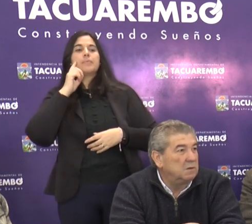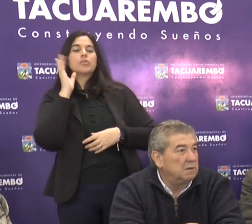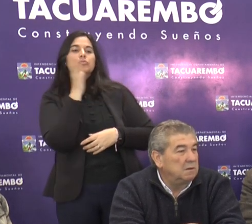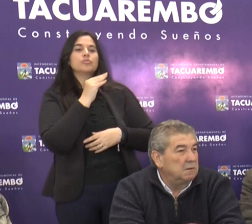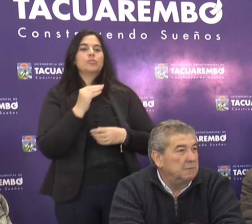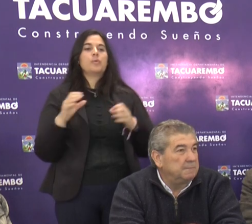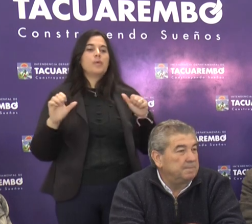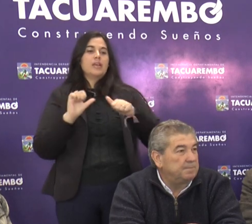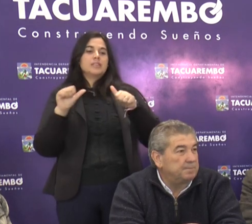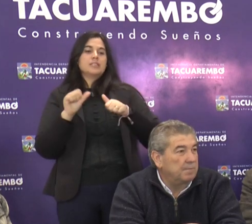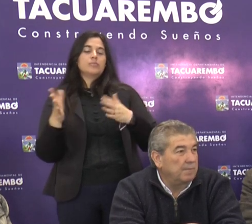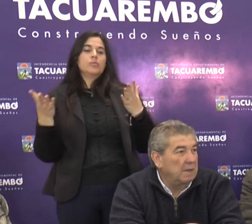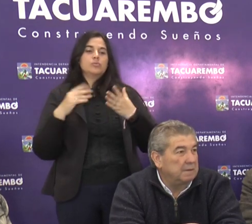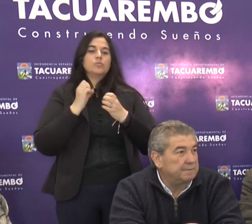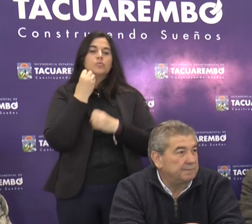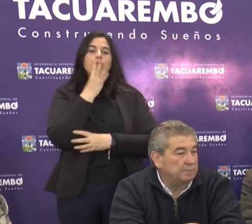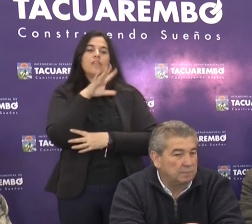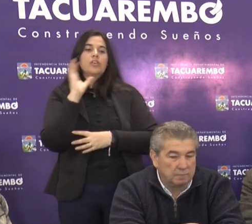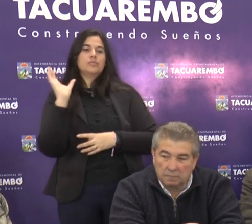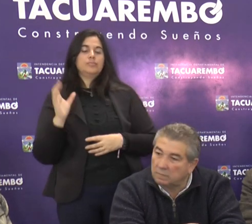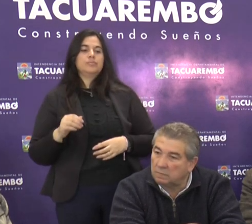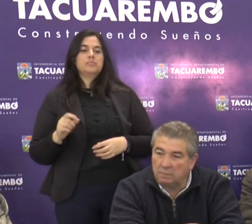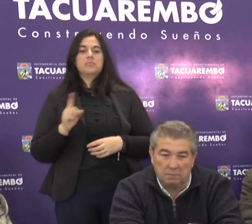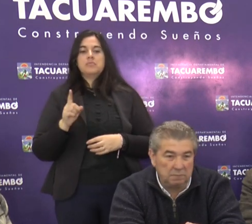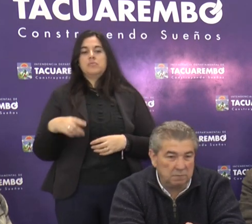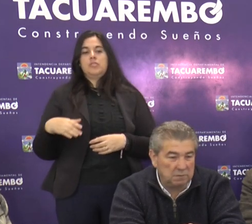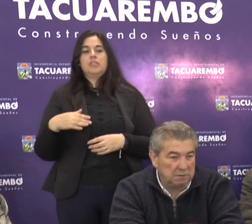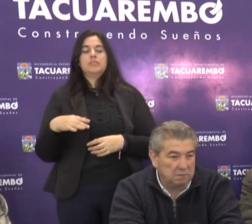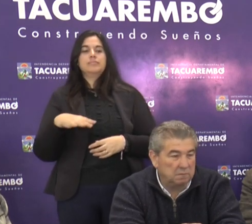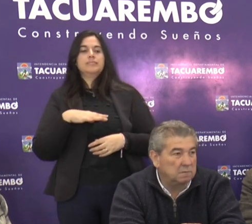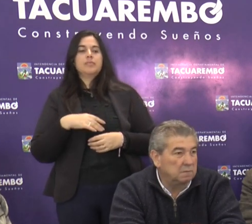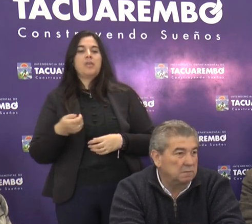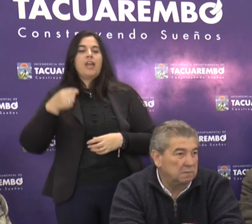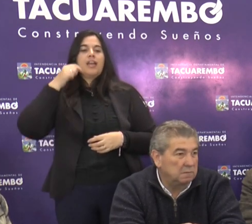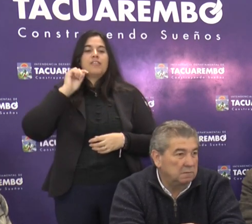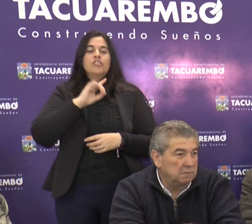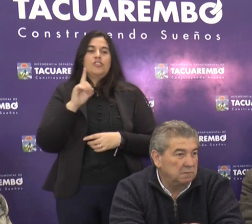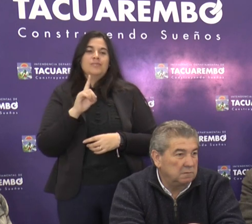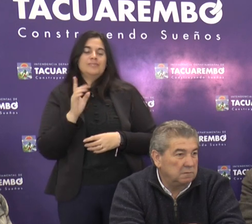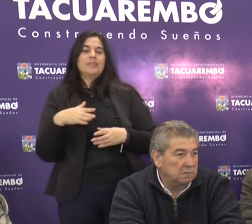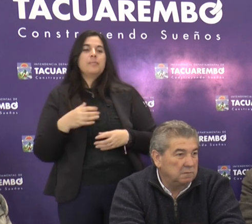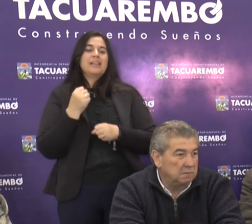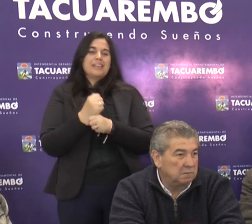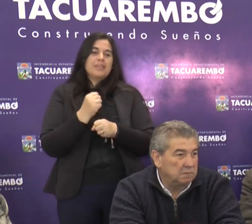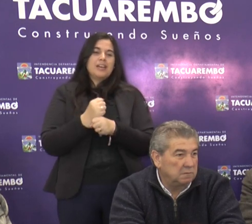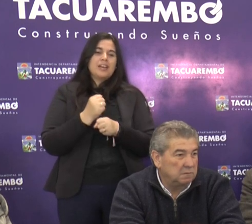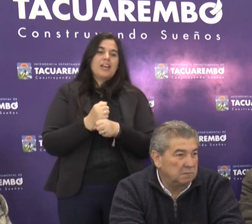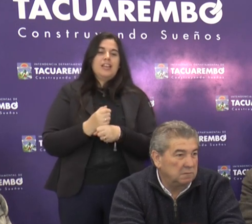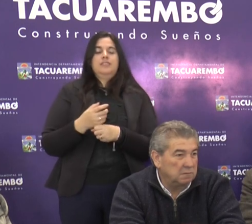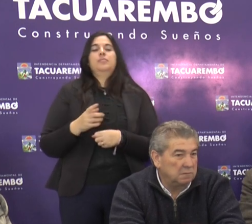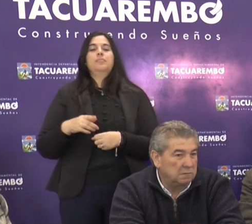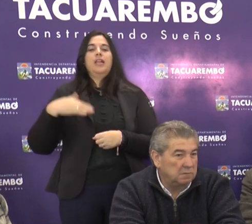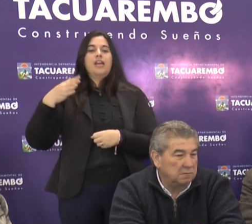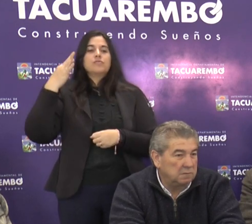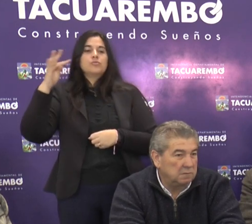digo. Acá hay que hacer cosas, no estamos para juntarnos y tomar un café o un cortado y después nos vamos cada uno para